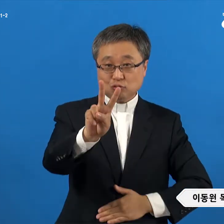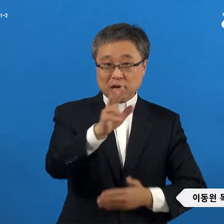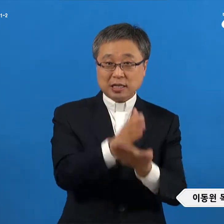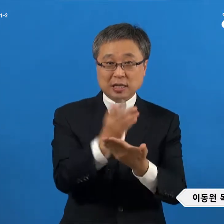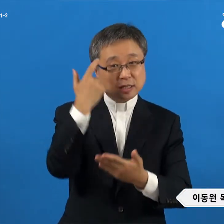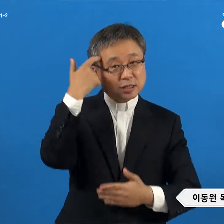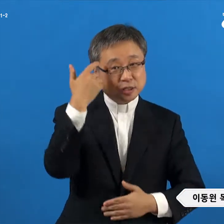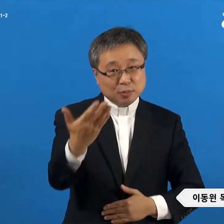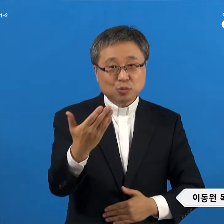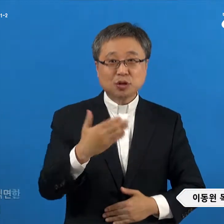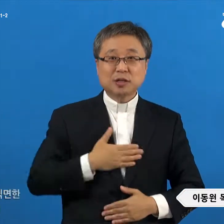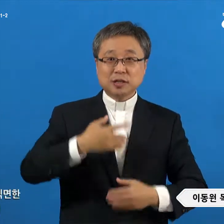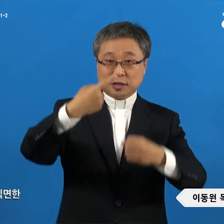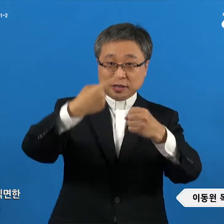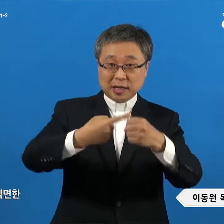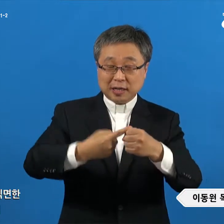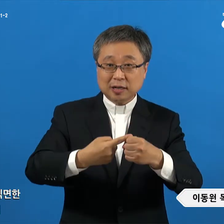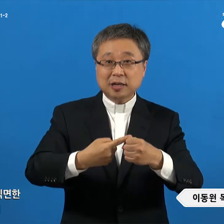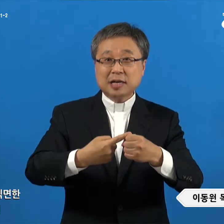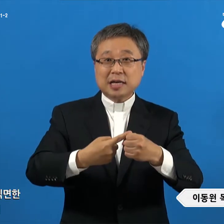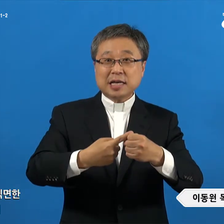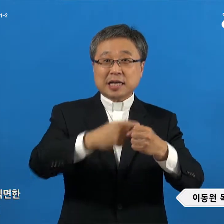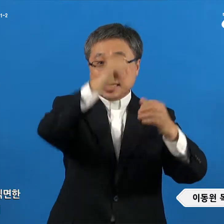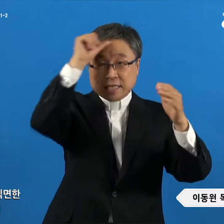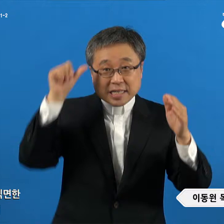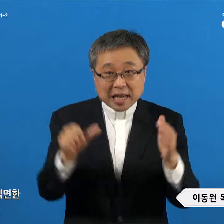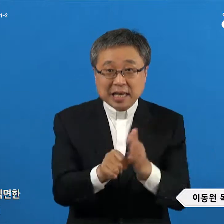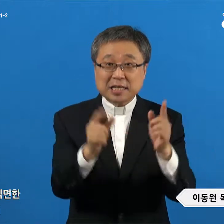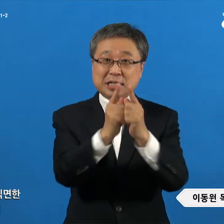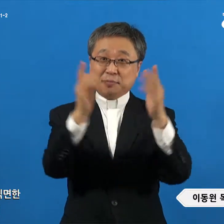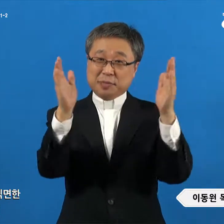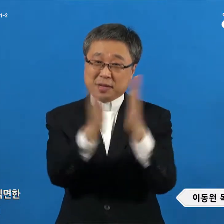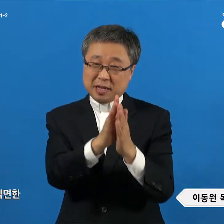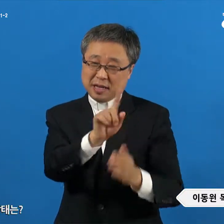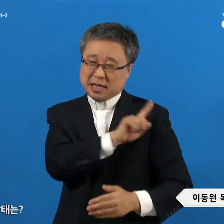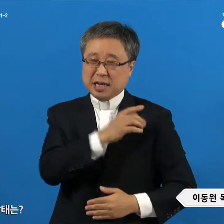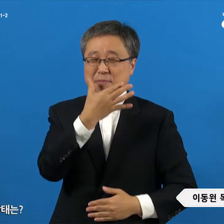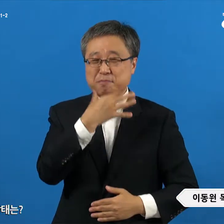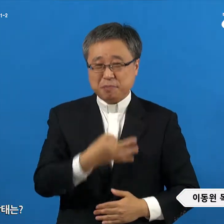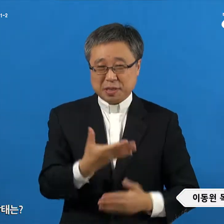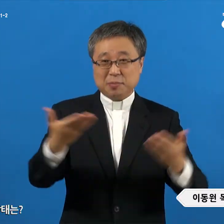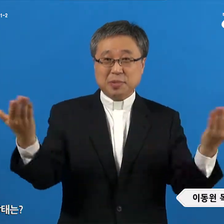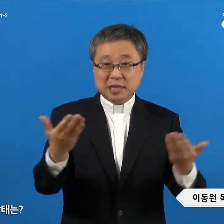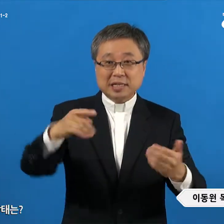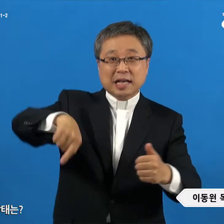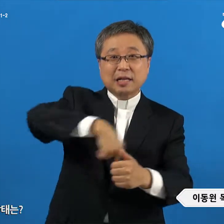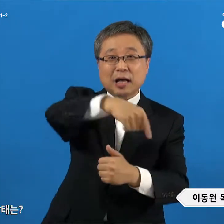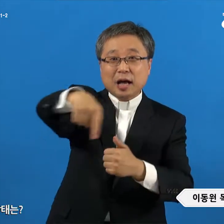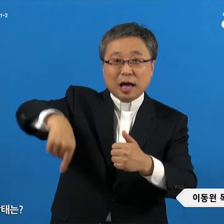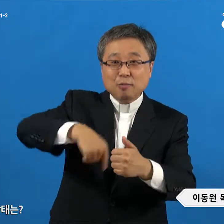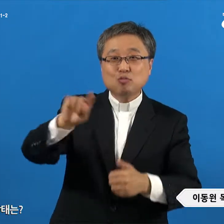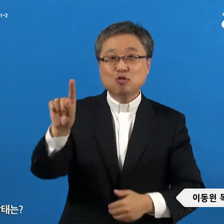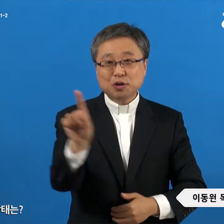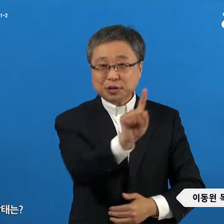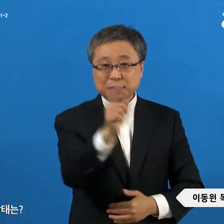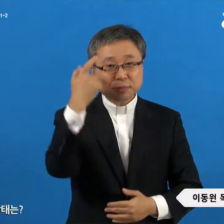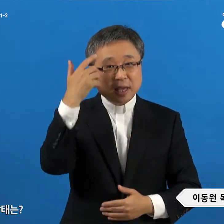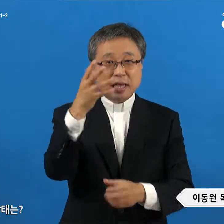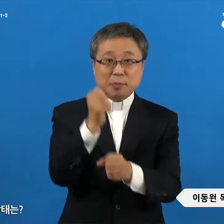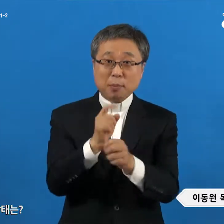첫째는 이것입니다. 인생이 직면한 가장 비극적인 상태 뭘까요? 이미 말씀을 드렸어요.